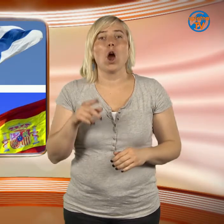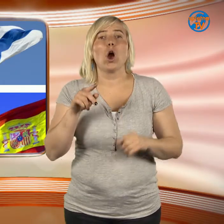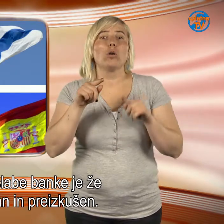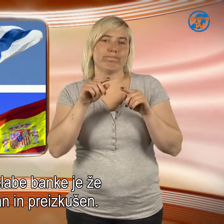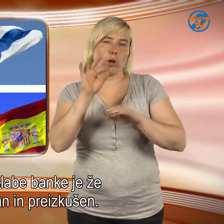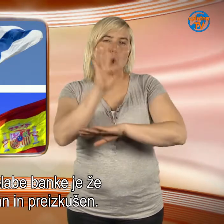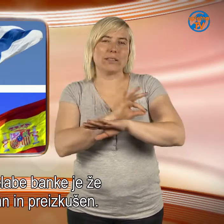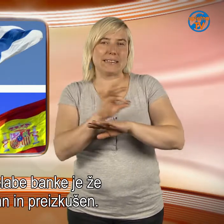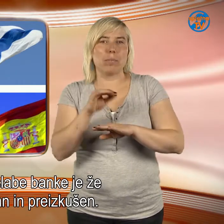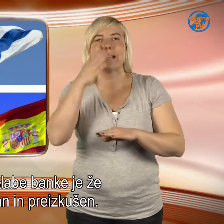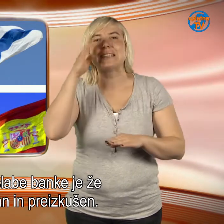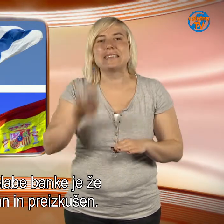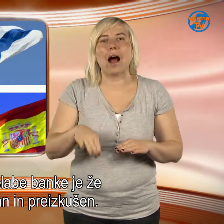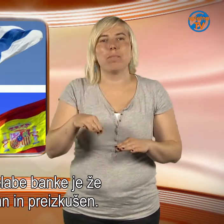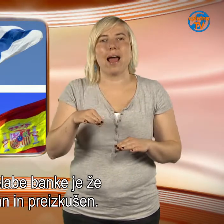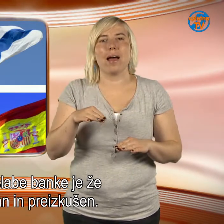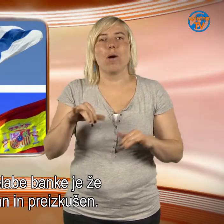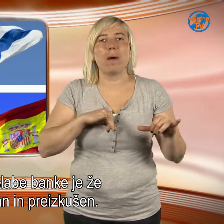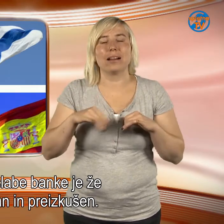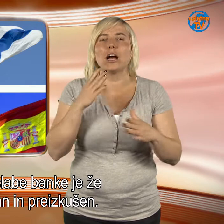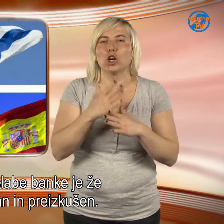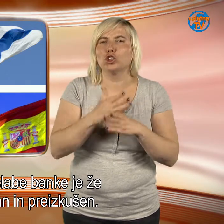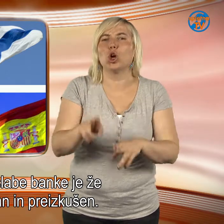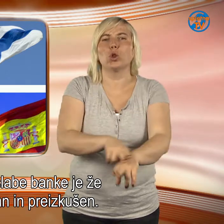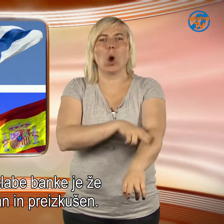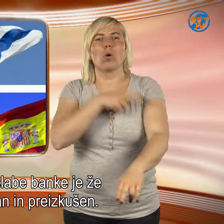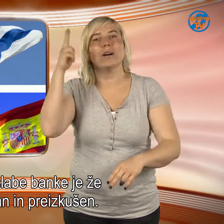Koncept slabe banke je že dolgo znan in preizkušen.